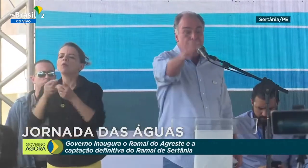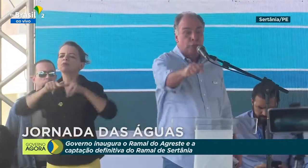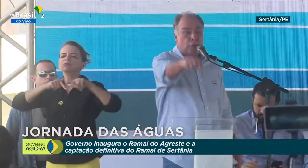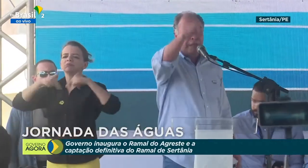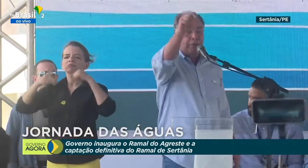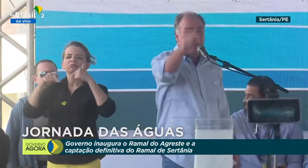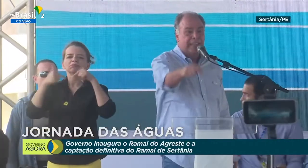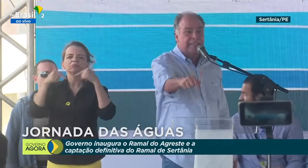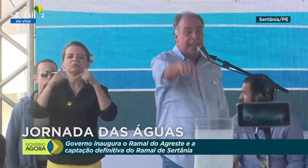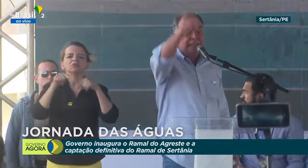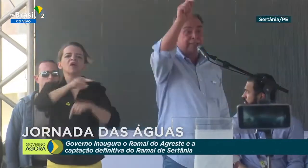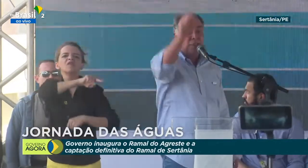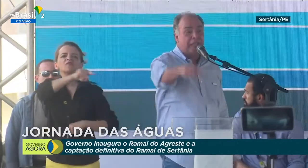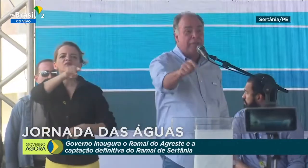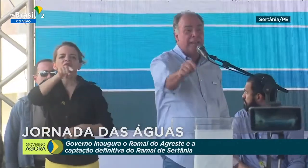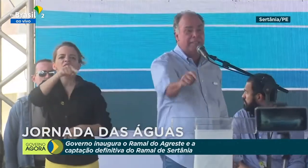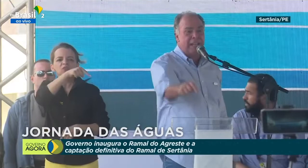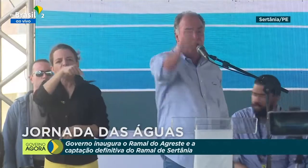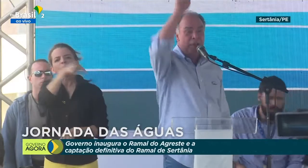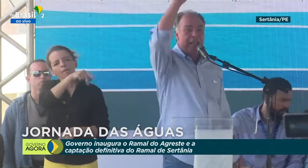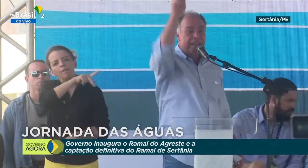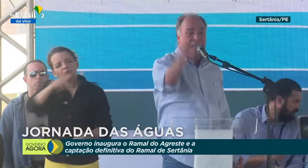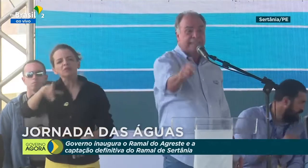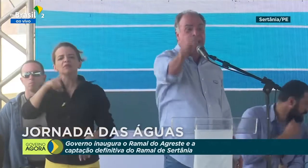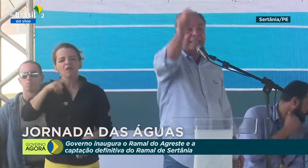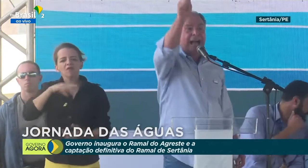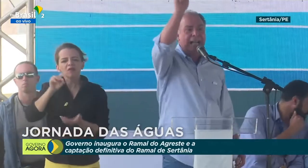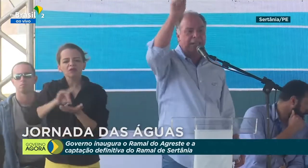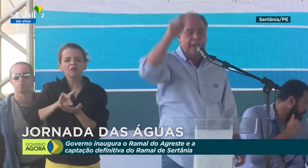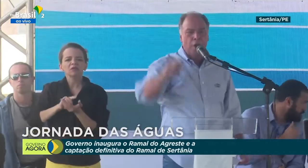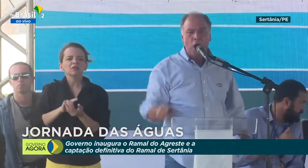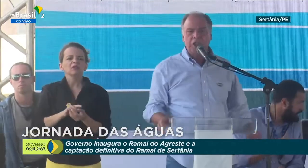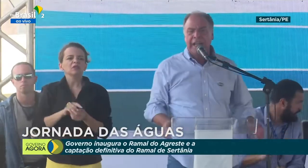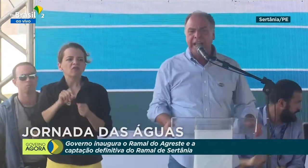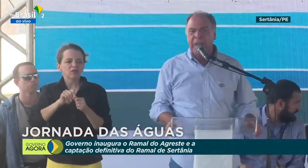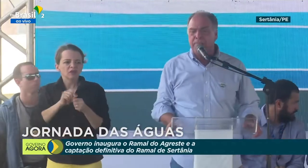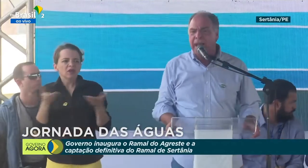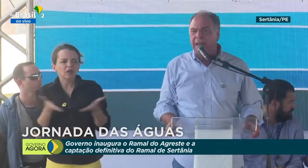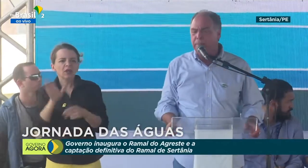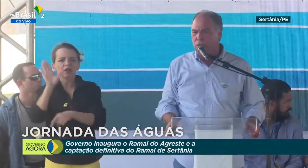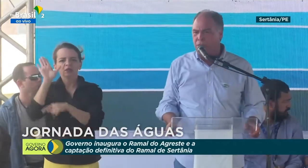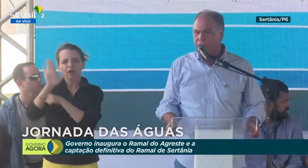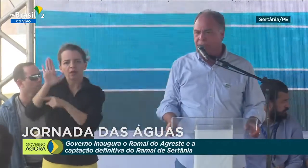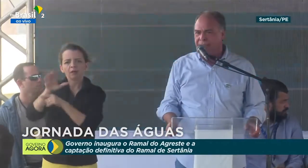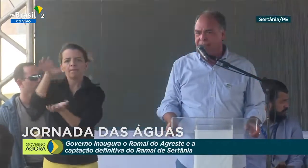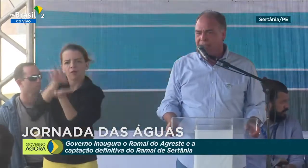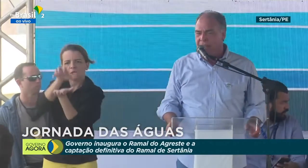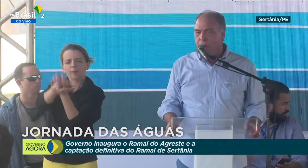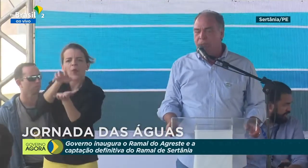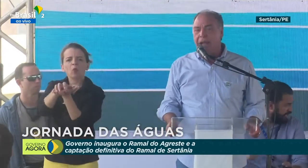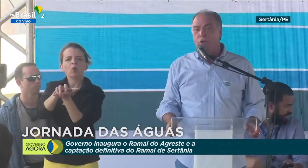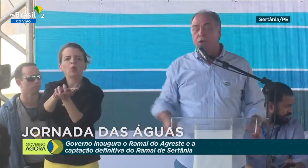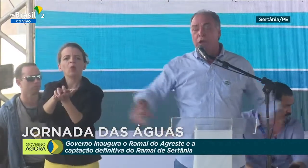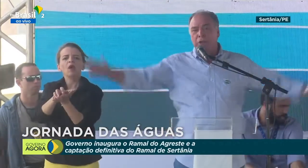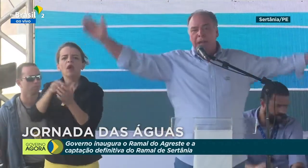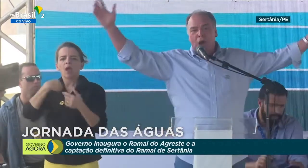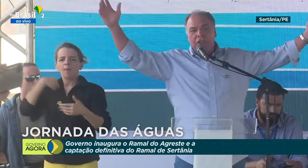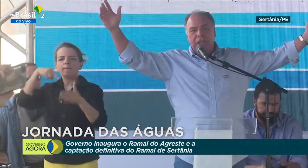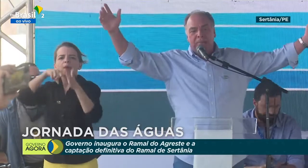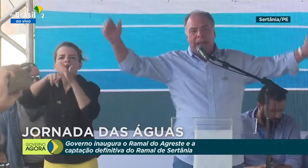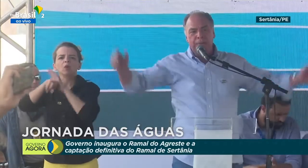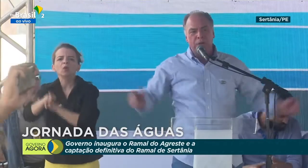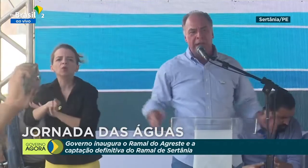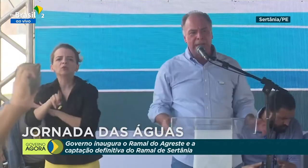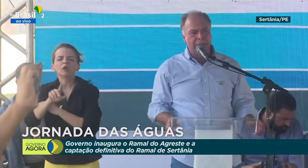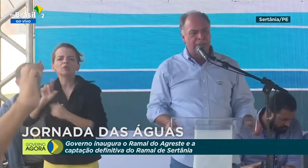é isso que Vossa Excelência está fazendo nessa tarde, hoje aqui em Pernambuco. Eu pergunto aos milhões